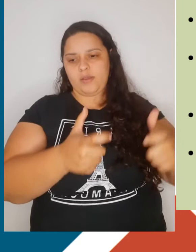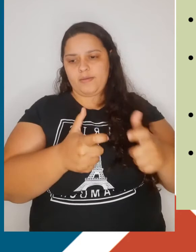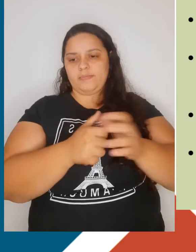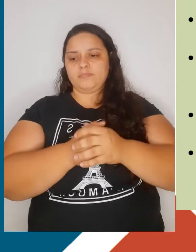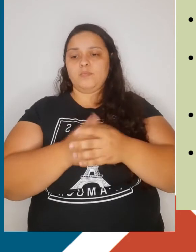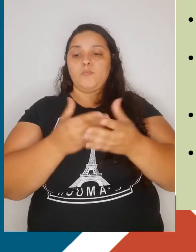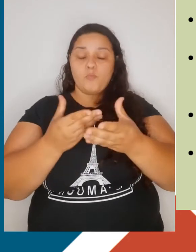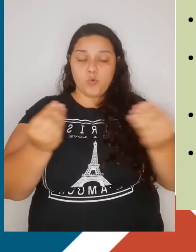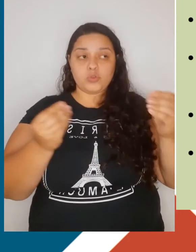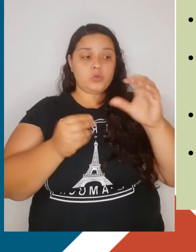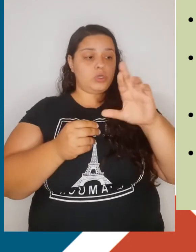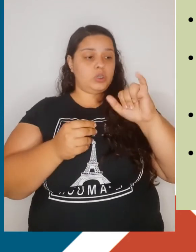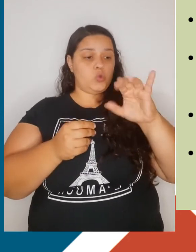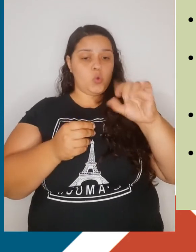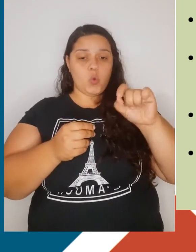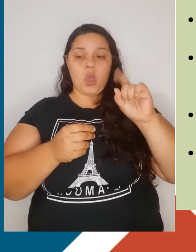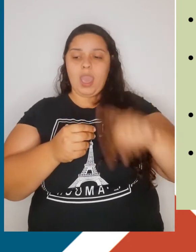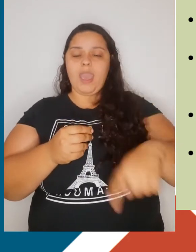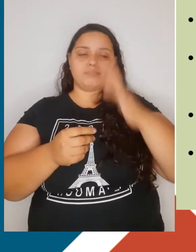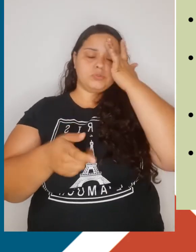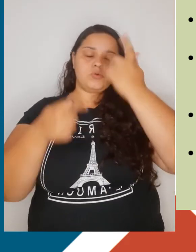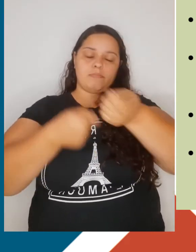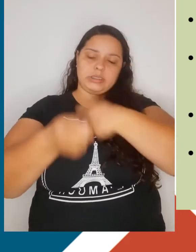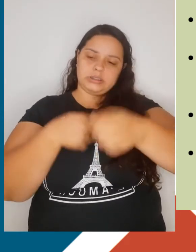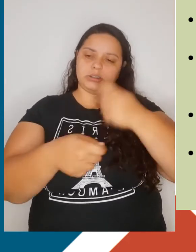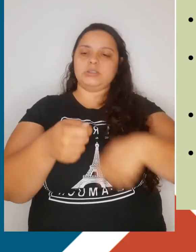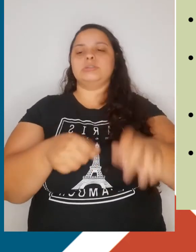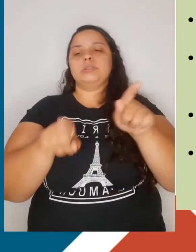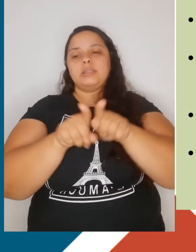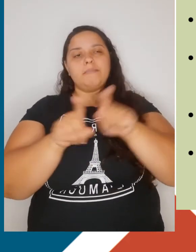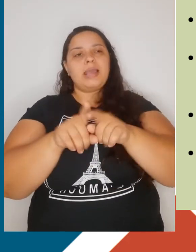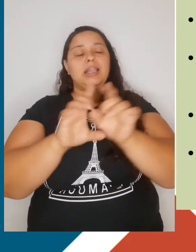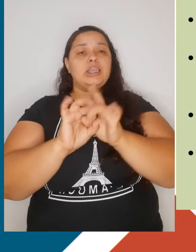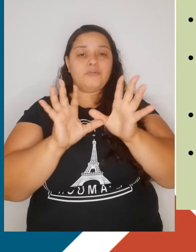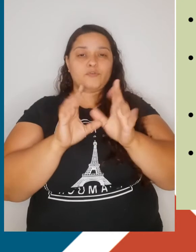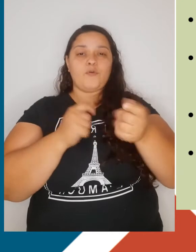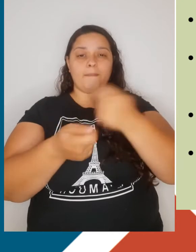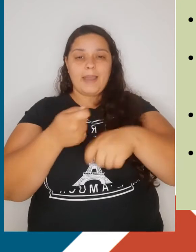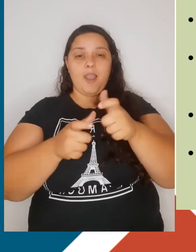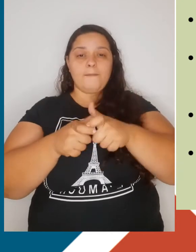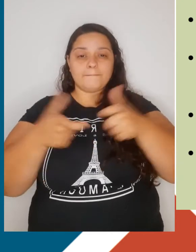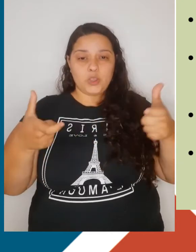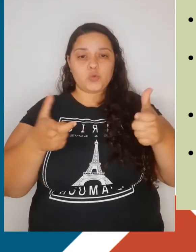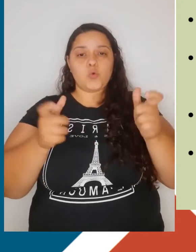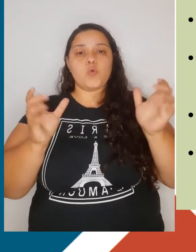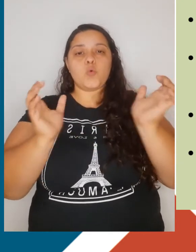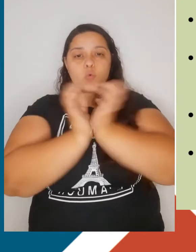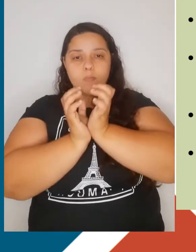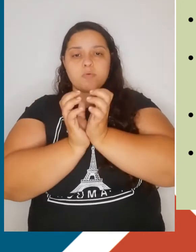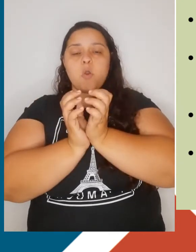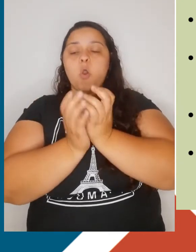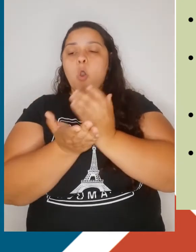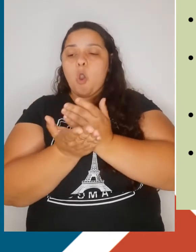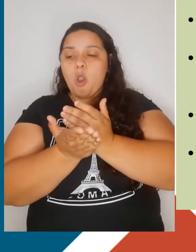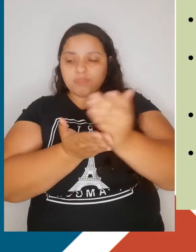conflitos nesses territórios. Muitos dos crioulos eram comerciantes e, almejando o livre comércio para aumento dos